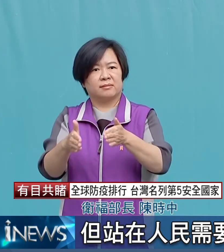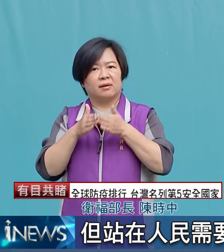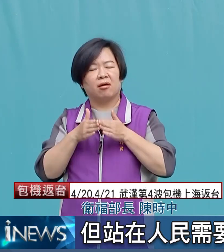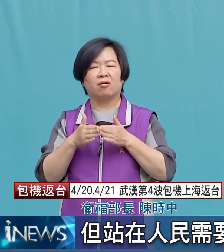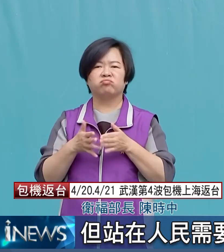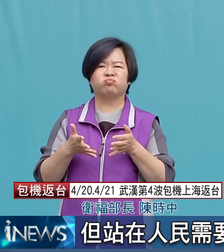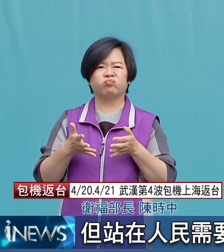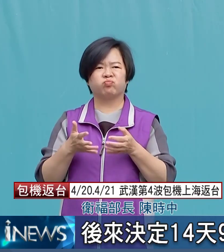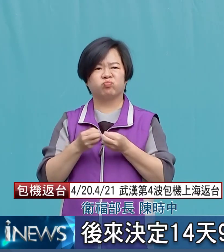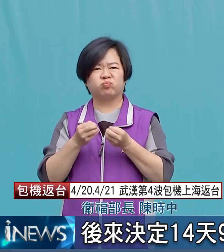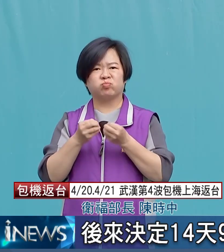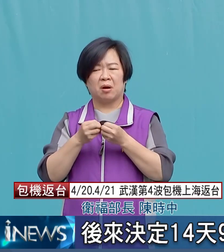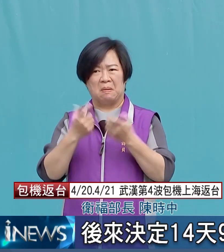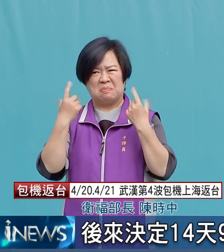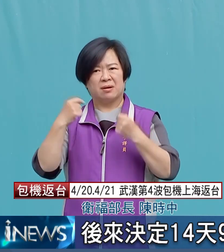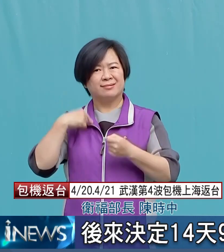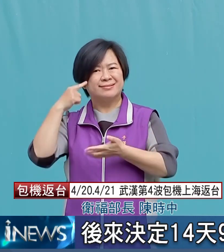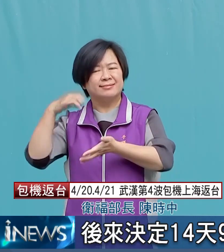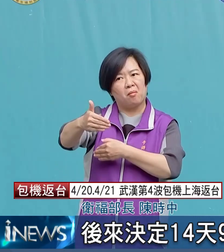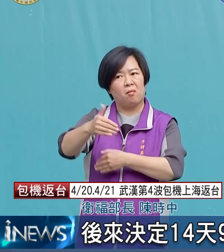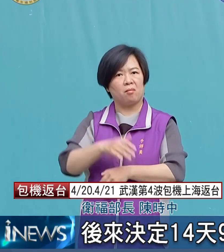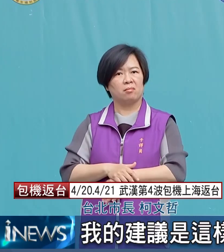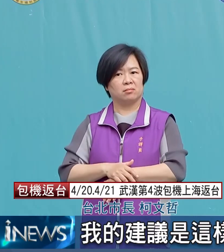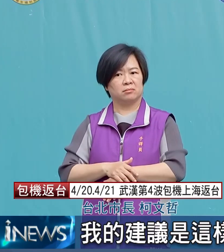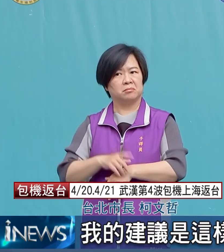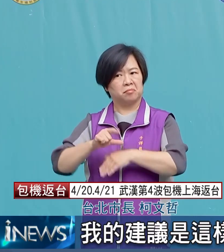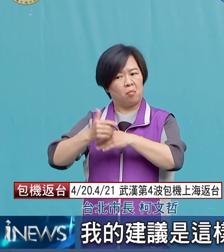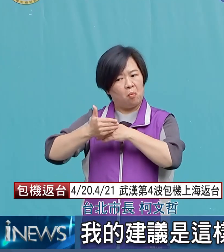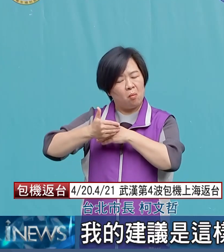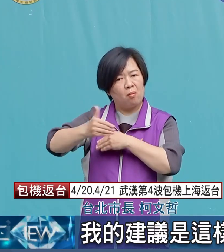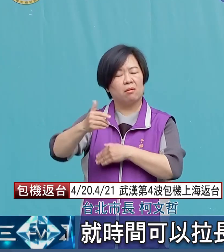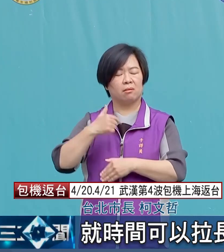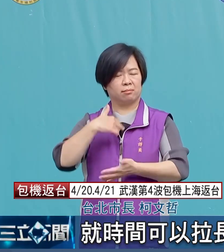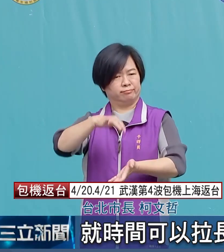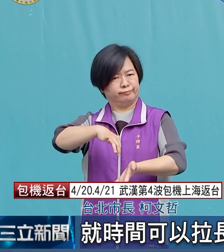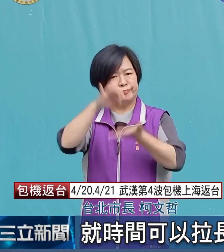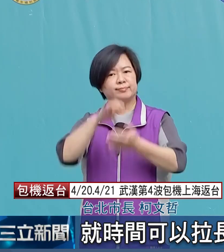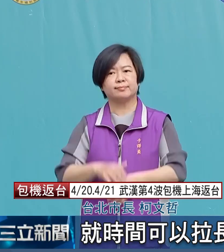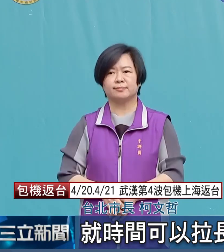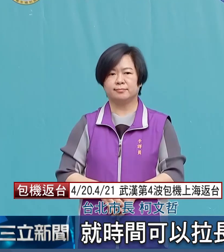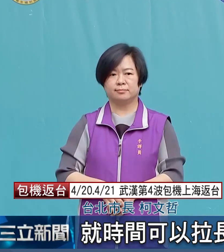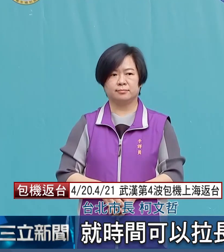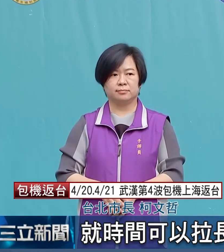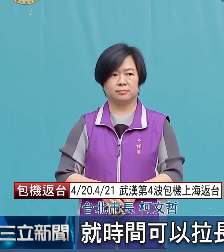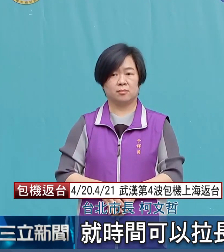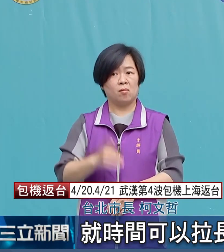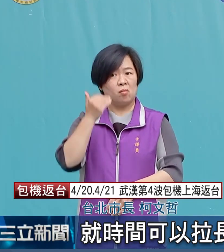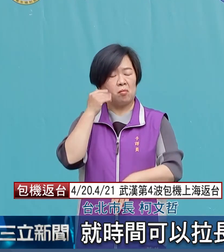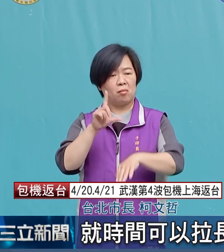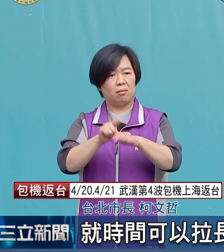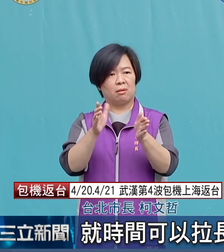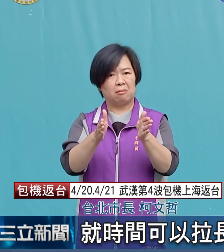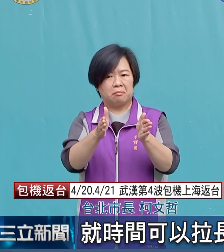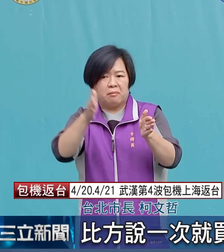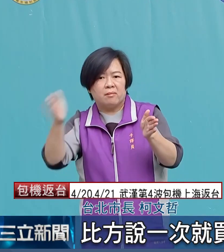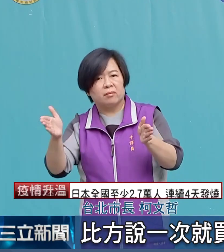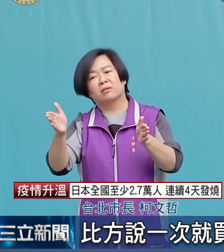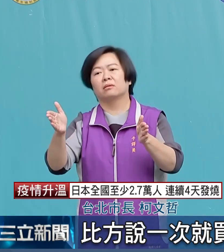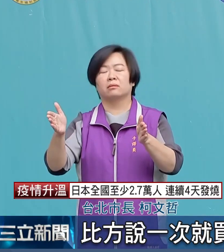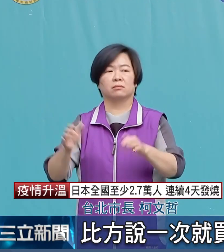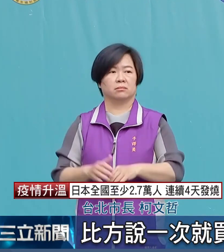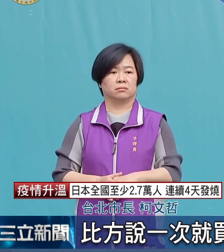点，所以后来决定14天9片。 我的建议是这样的啊，就时间可以拉长一点的，就是比方